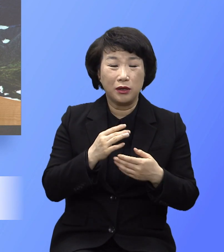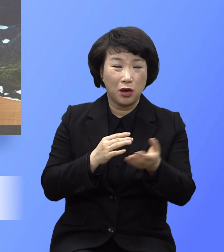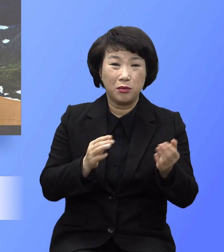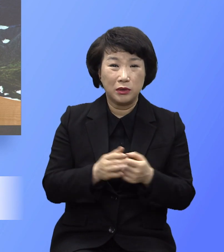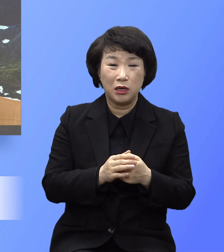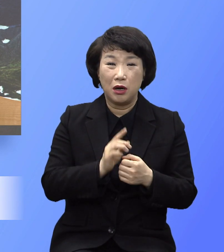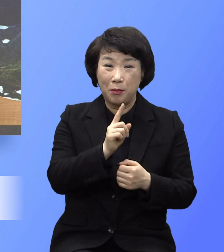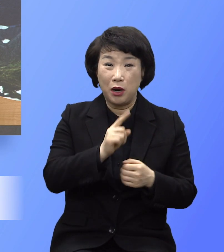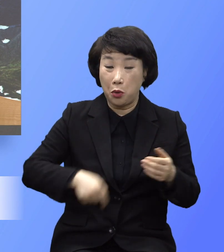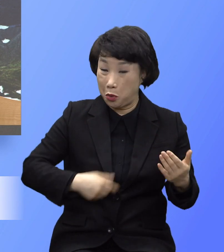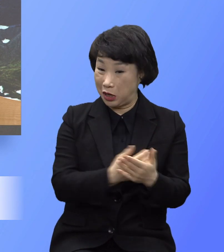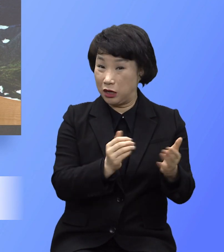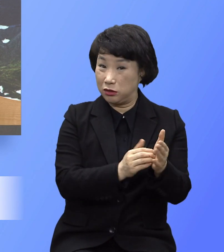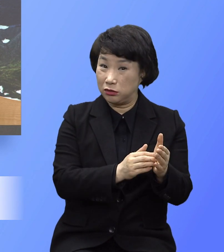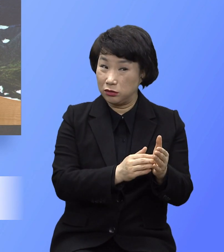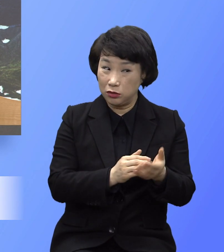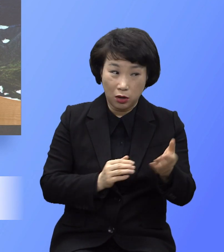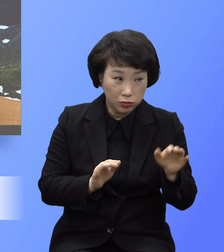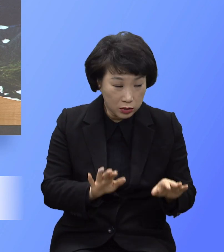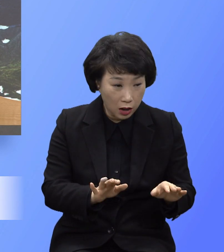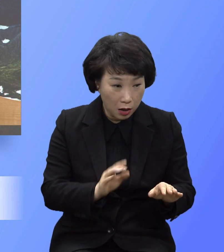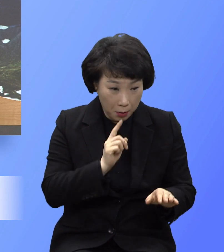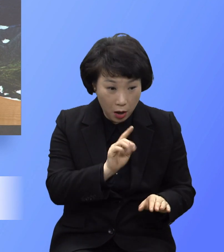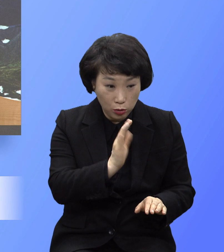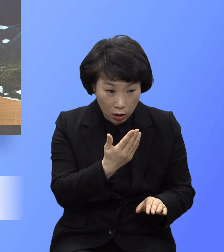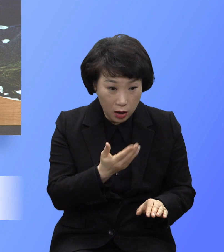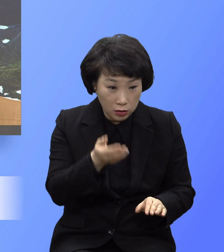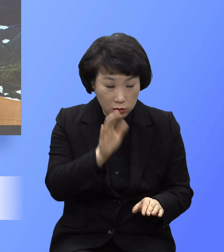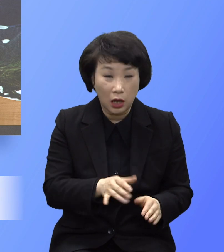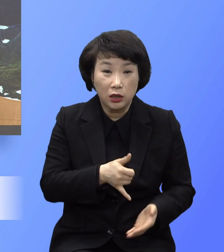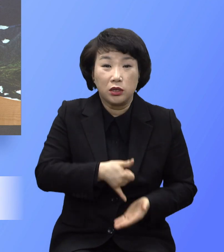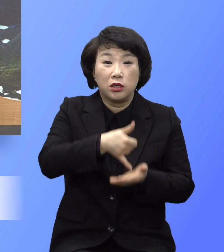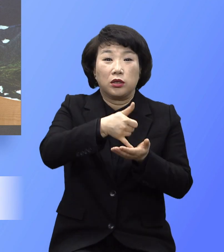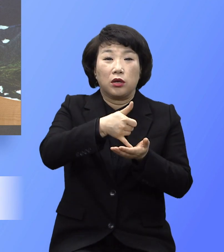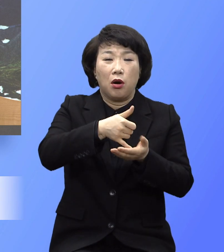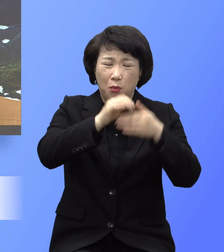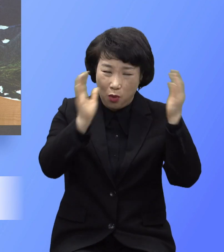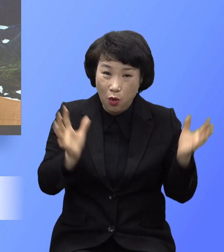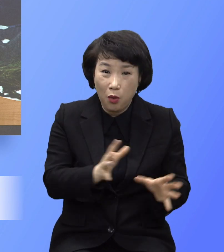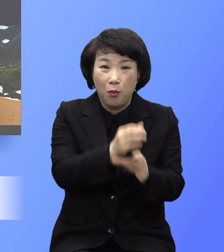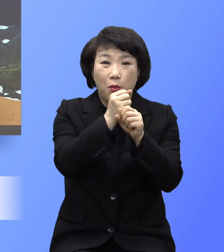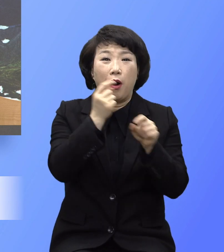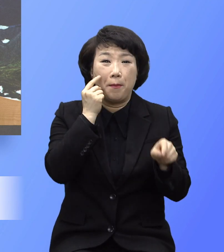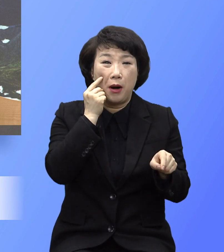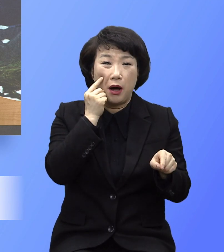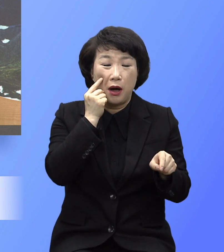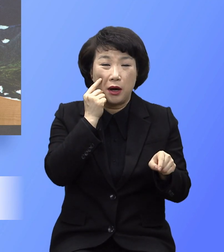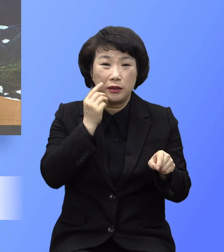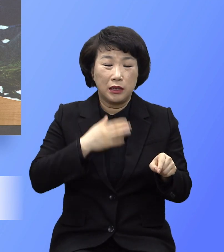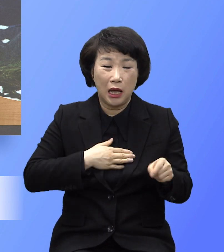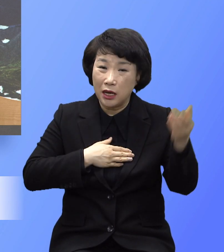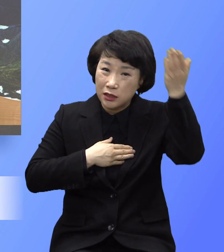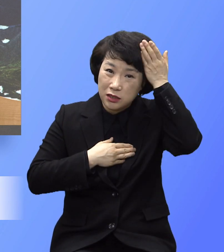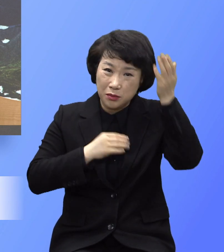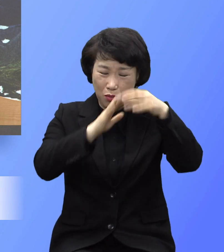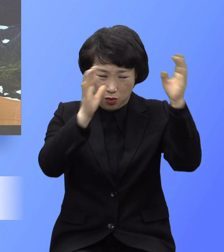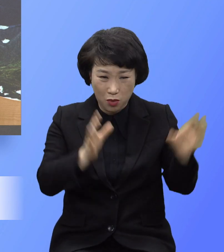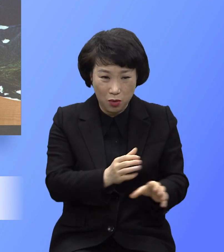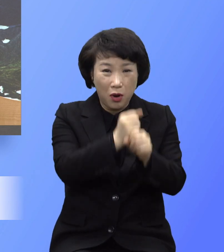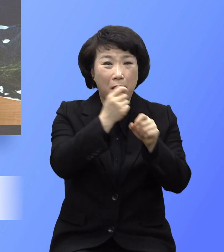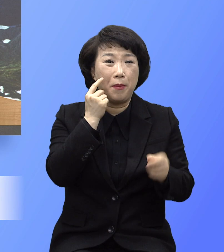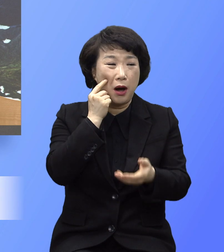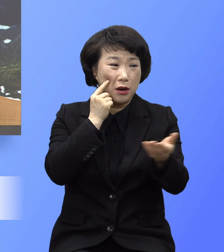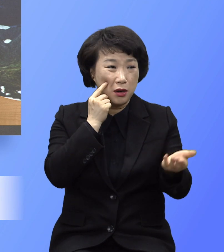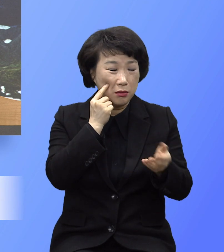물론 말로는 회개돼. 그러나 내 인격을 총동원해서 내 지성을